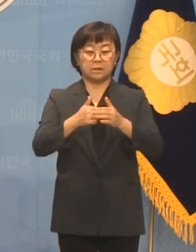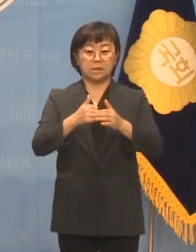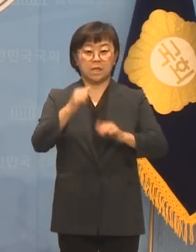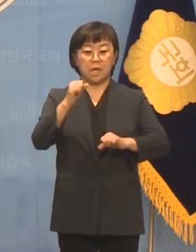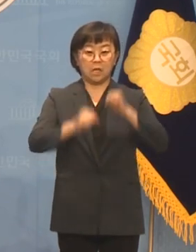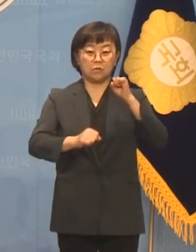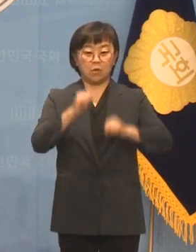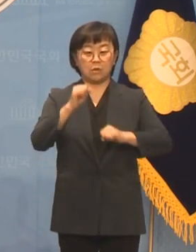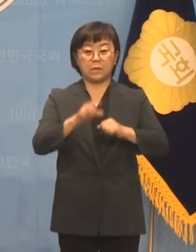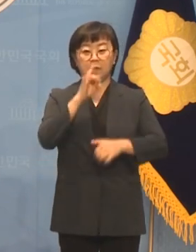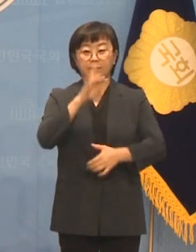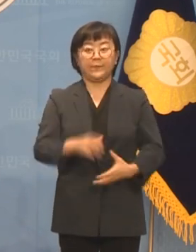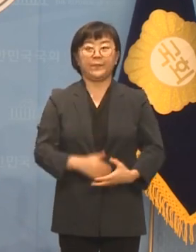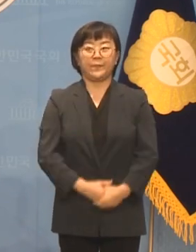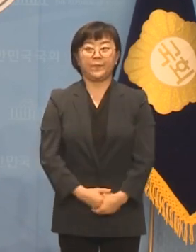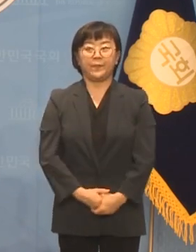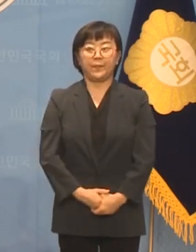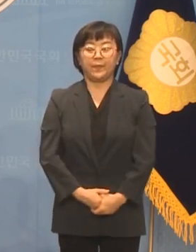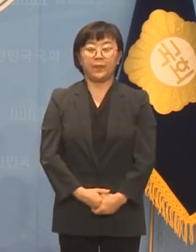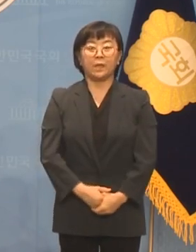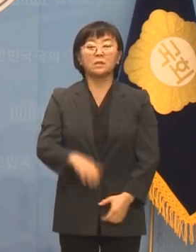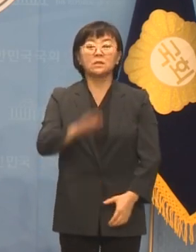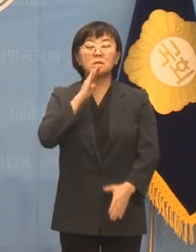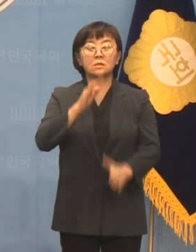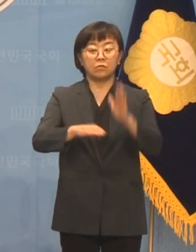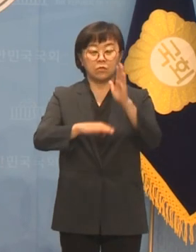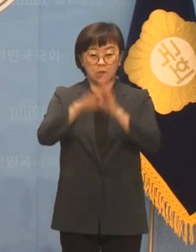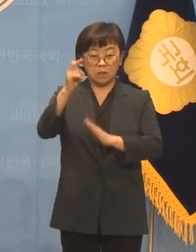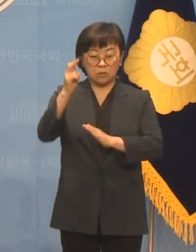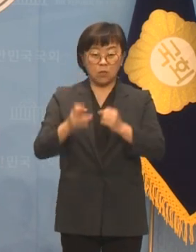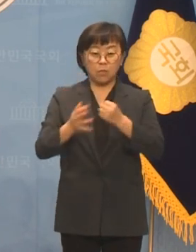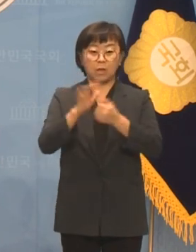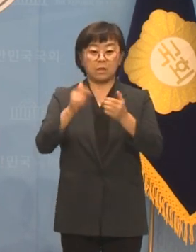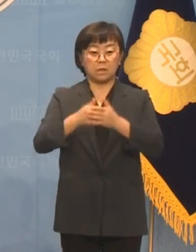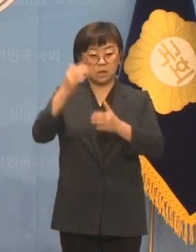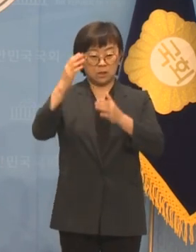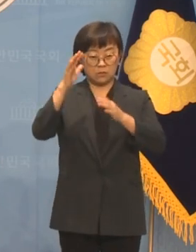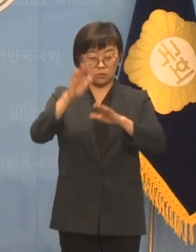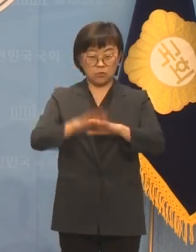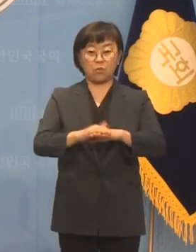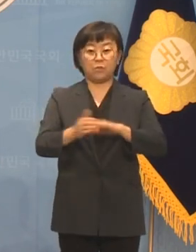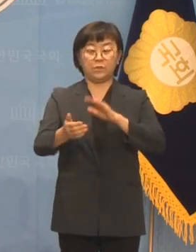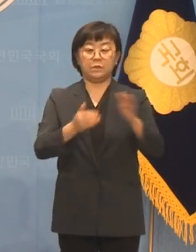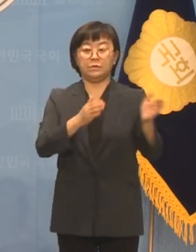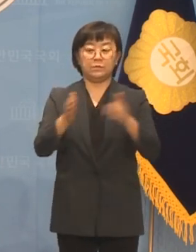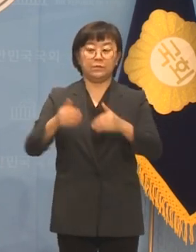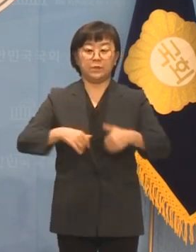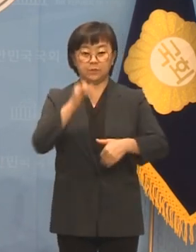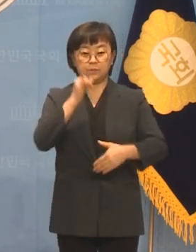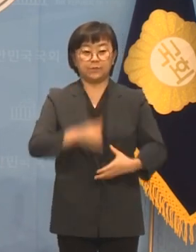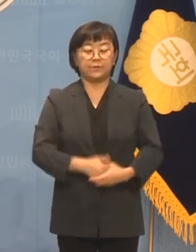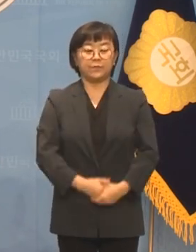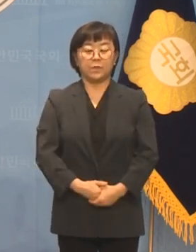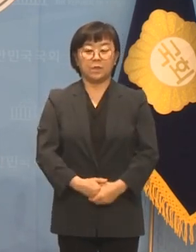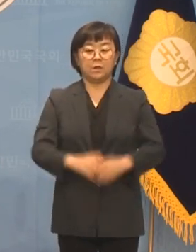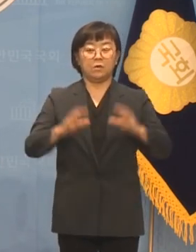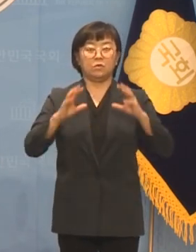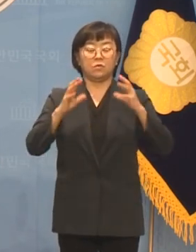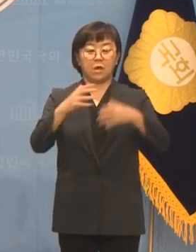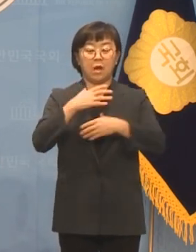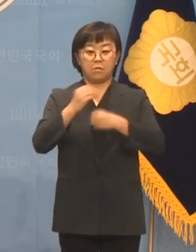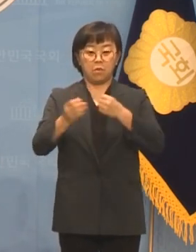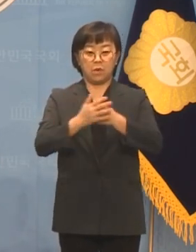치부해서는 안 됩니다 실제 북한의 도발을 염두해 두고 대비해야 됩니다 국가안보에